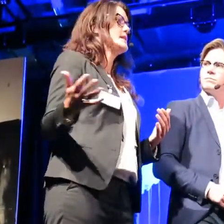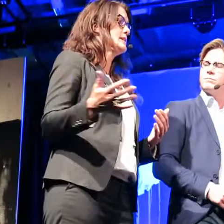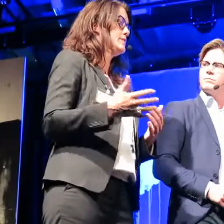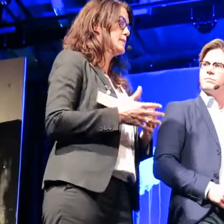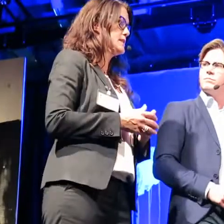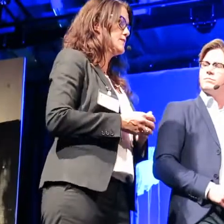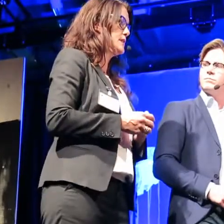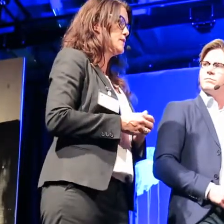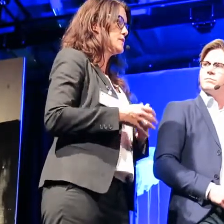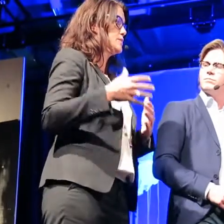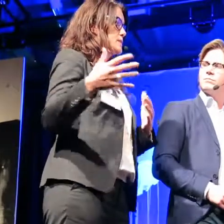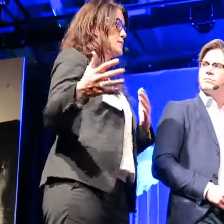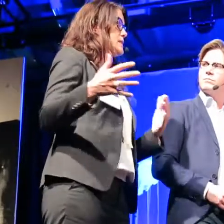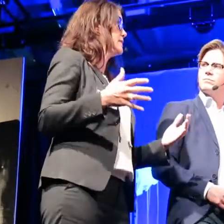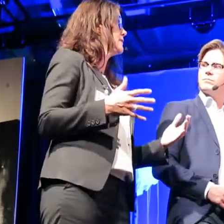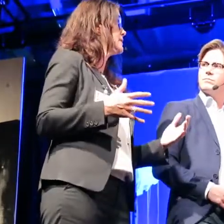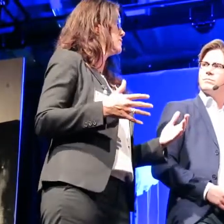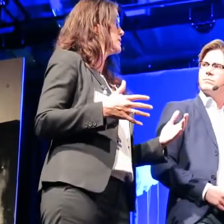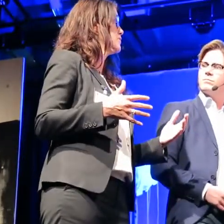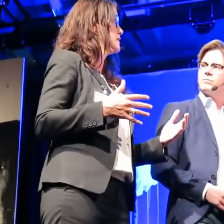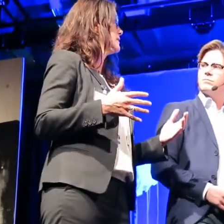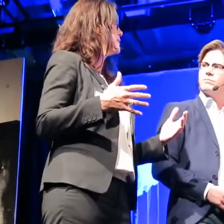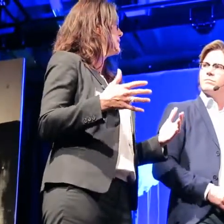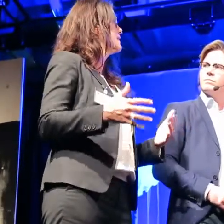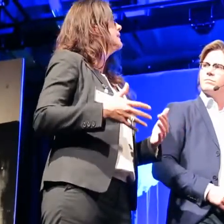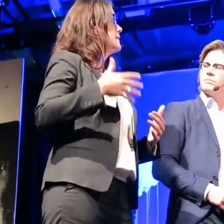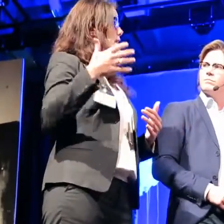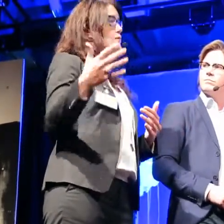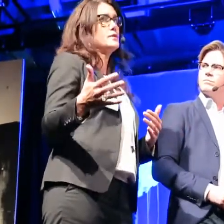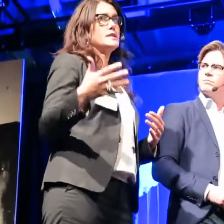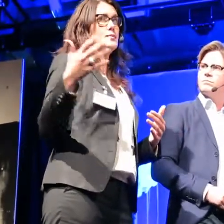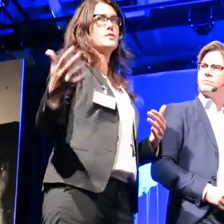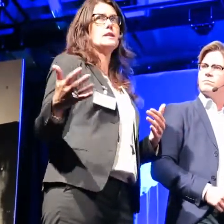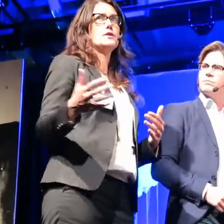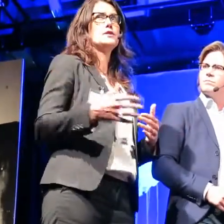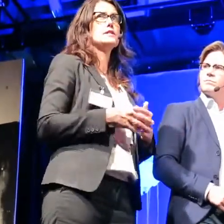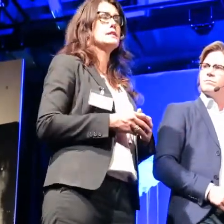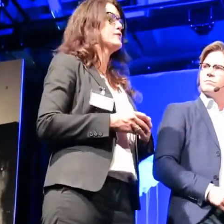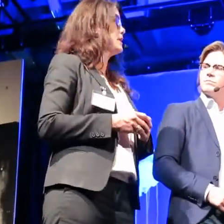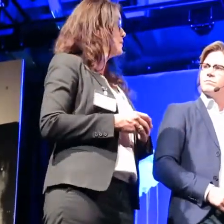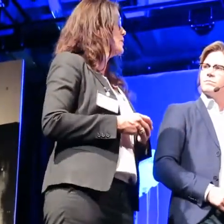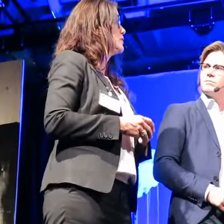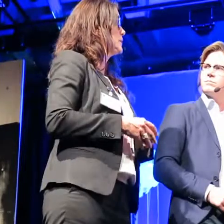som producerar livsmedel i Sverige idag som ser väldigt stora svårigheter med det. Där får vi se hur